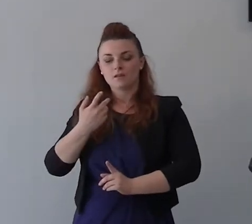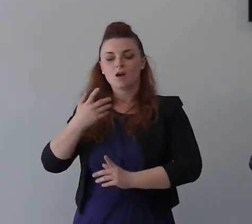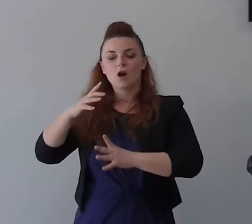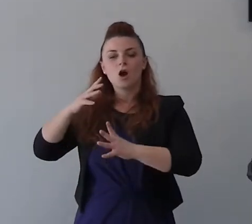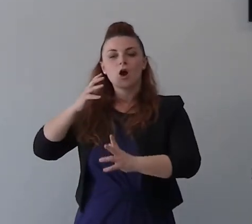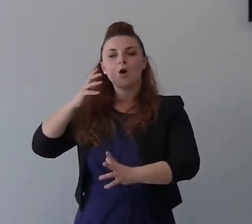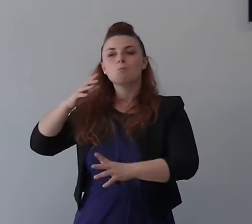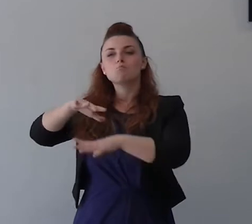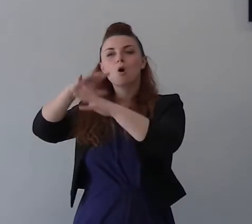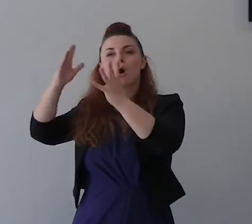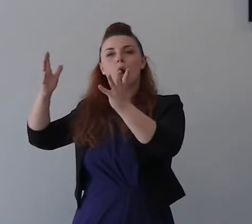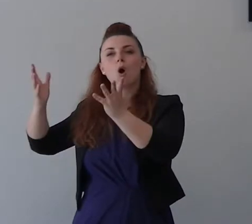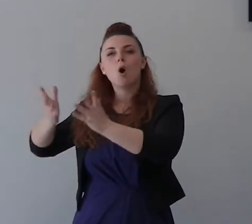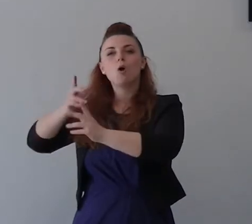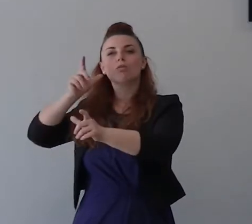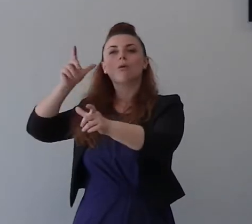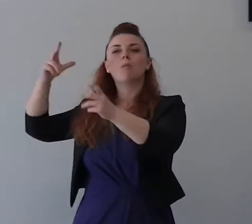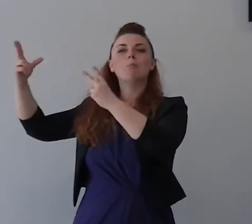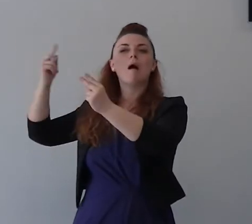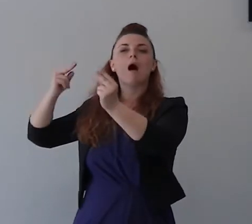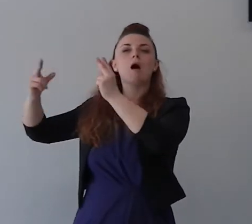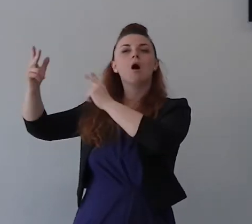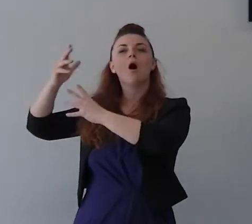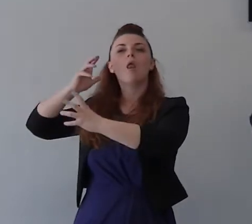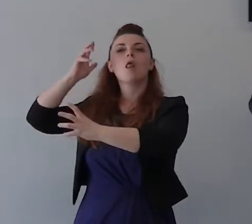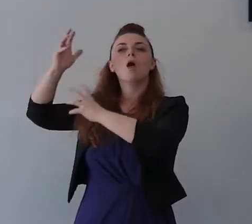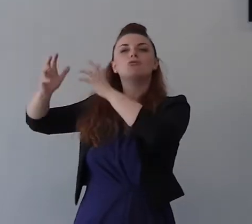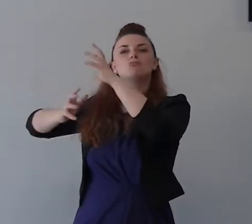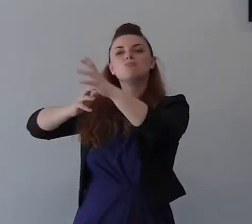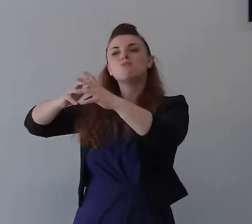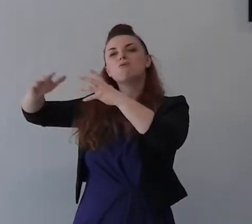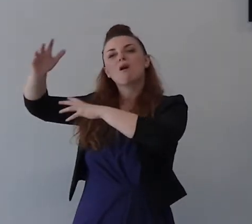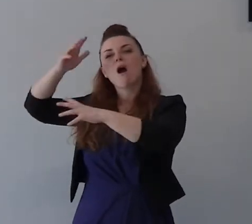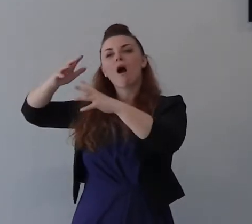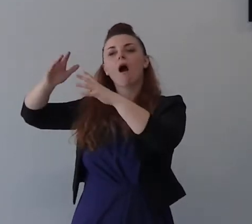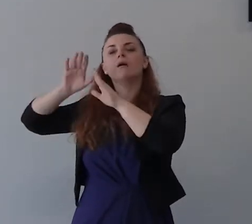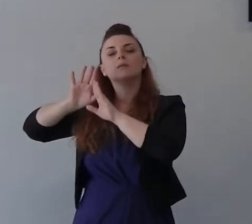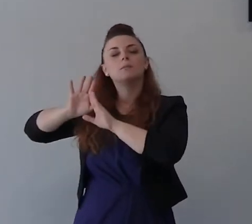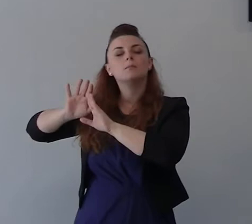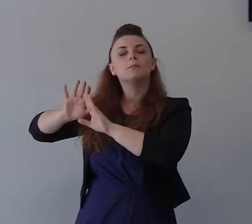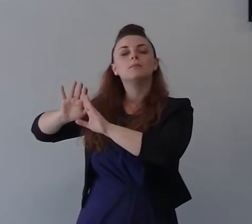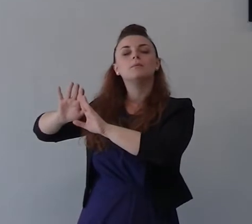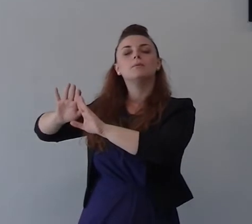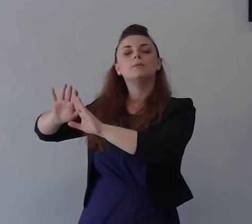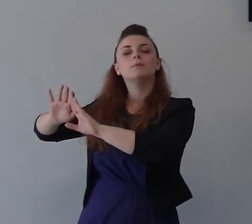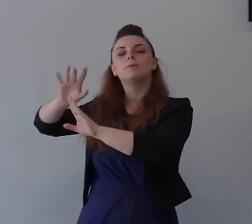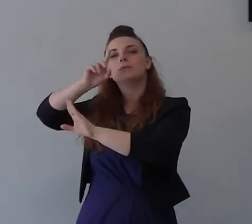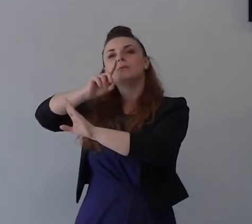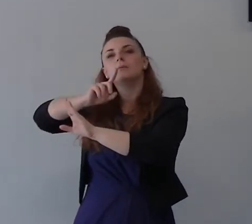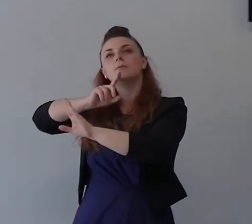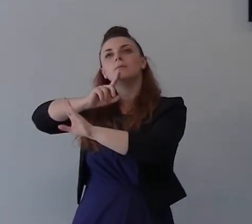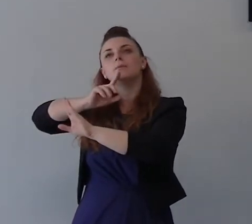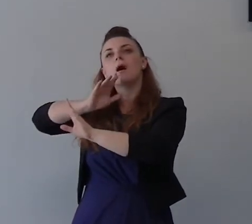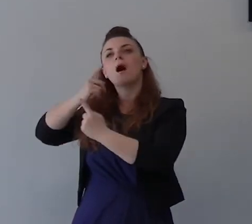mondo e dalle parole. A che motivo? Stare in silenzio per entrare in contatto con Dio, per